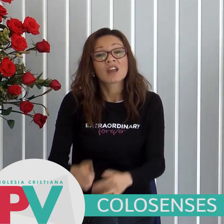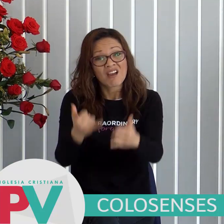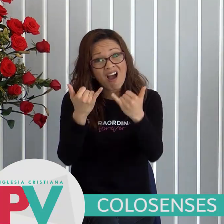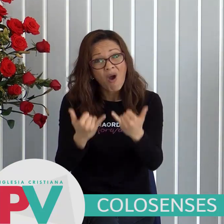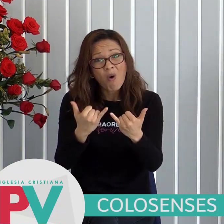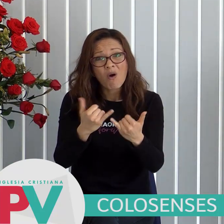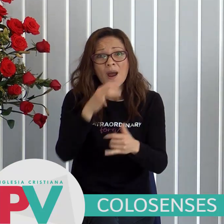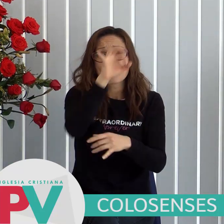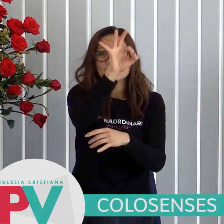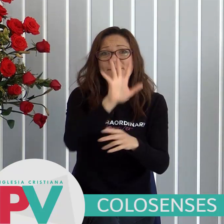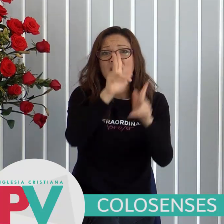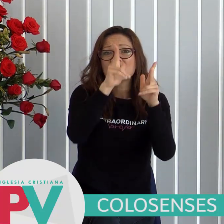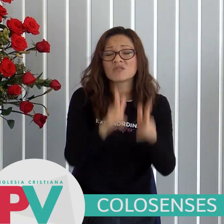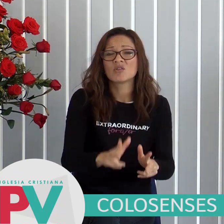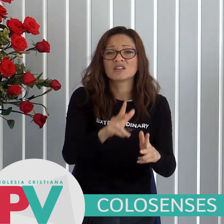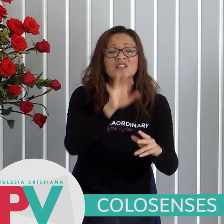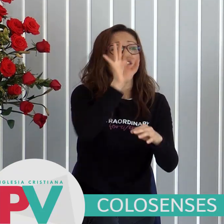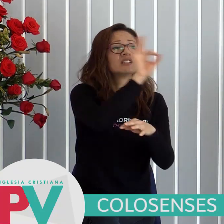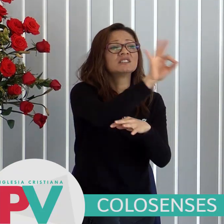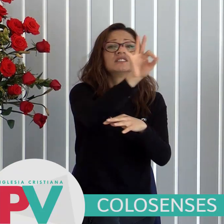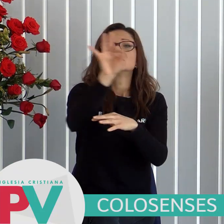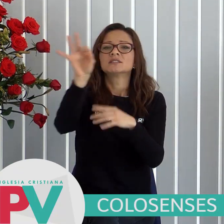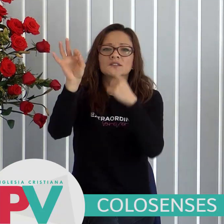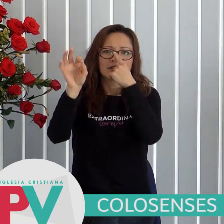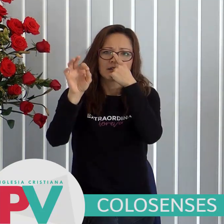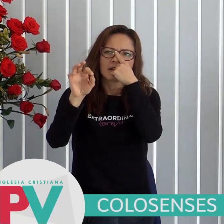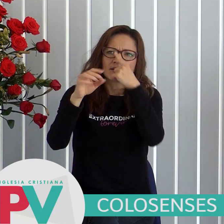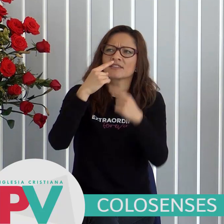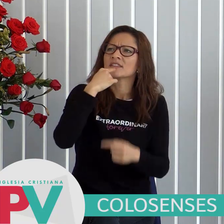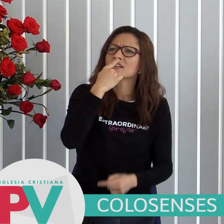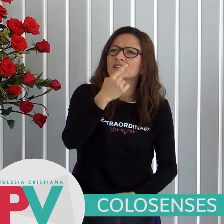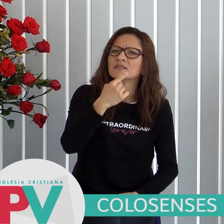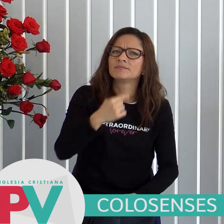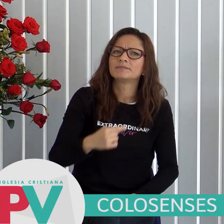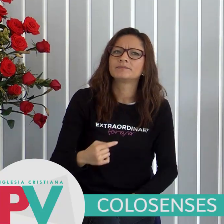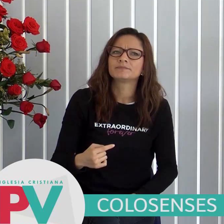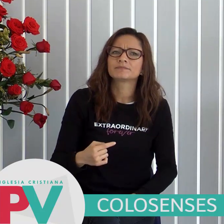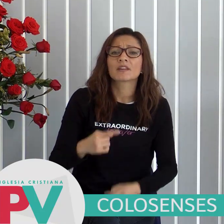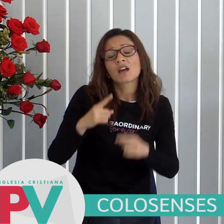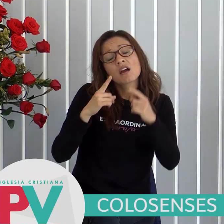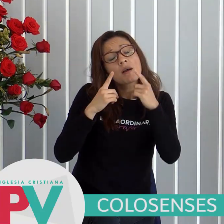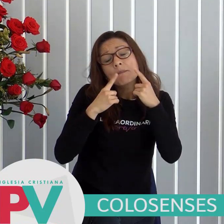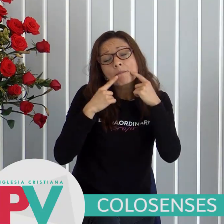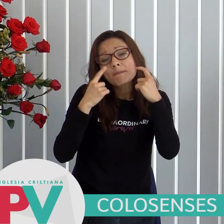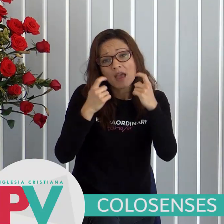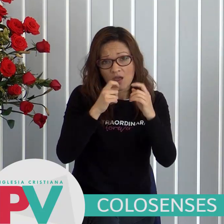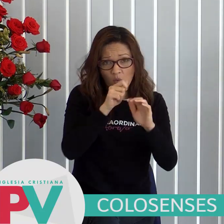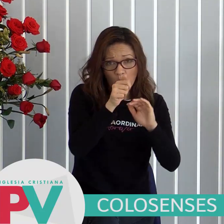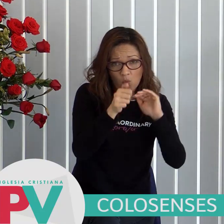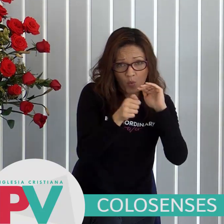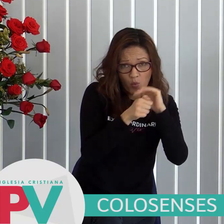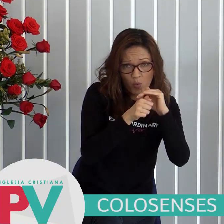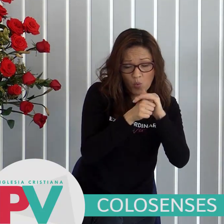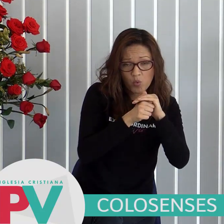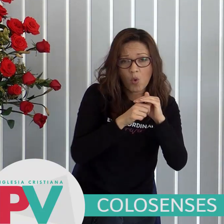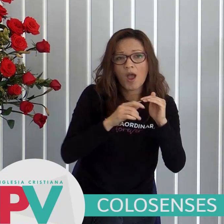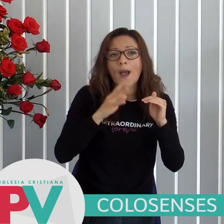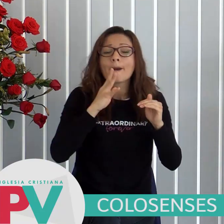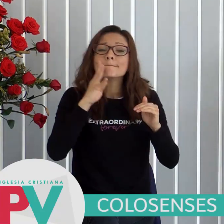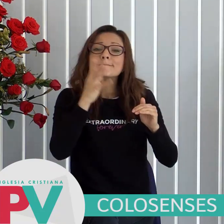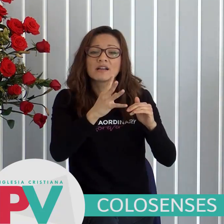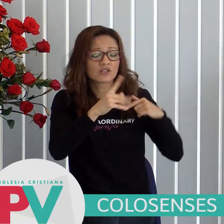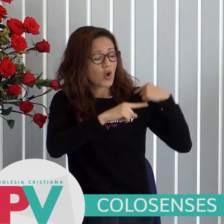predicadores fatuos que hablan que los pecados ocultos y las